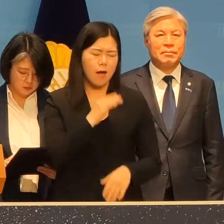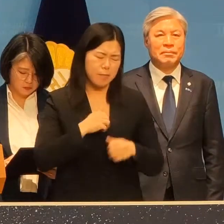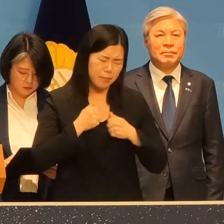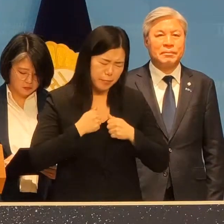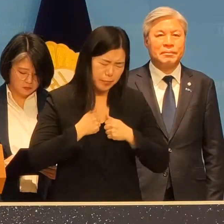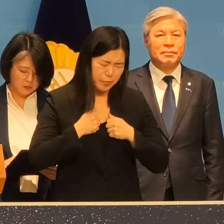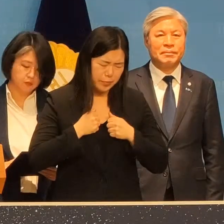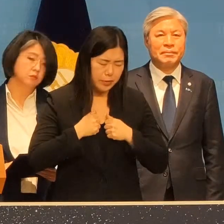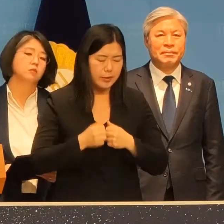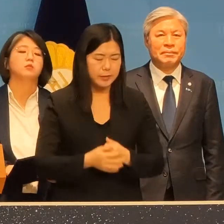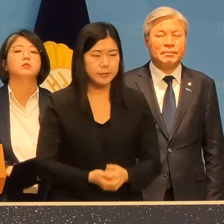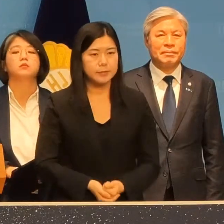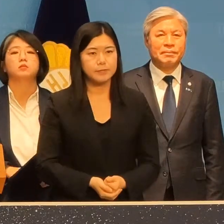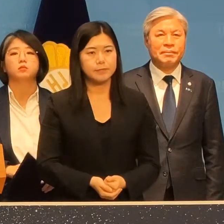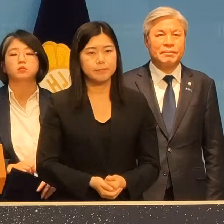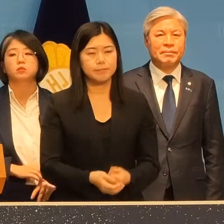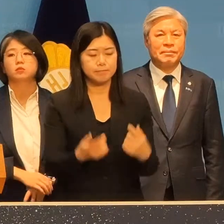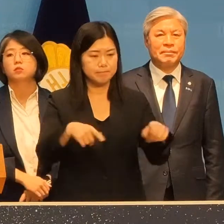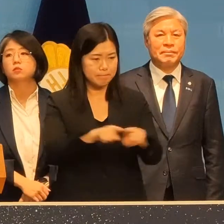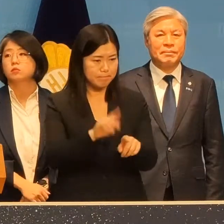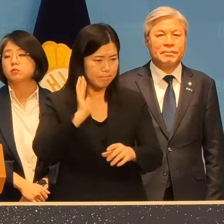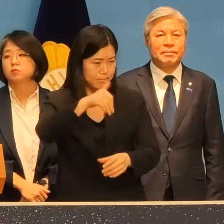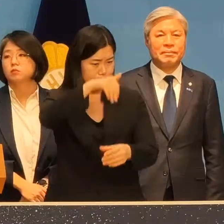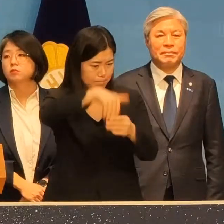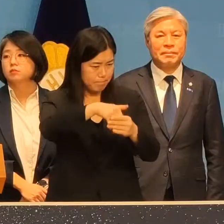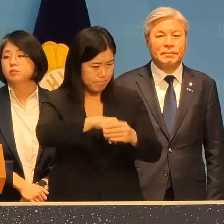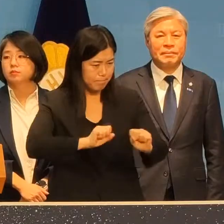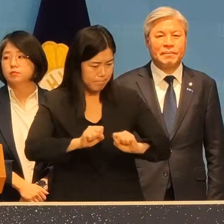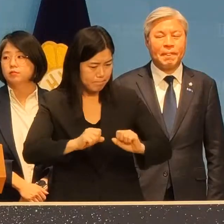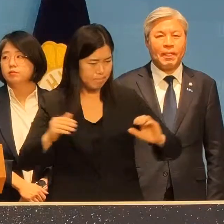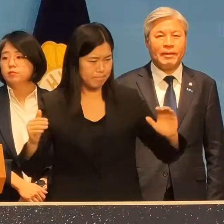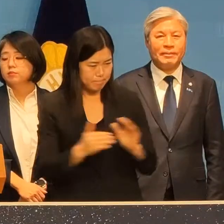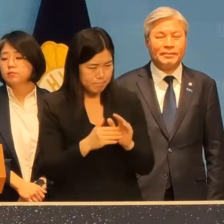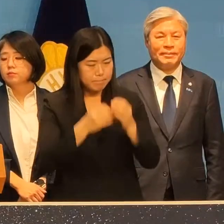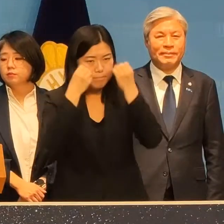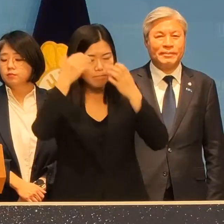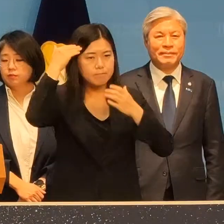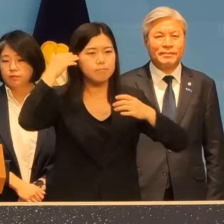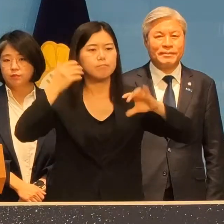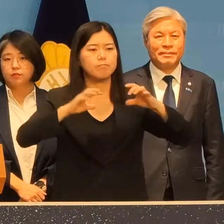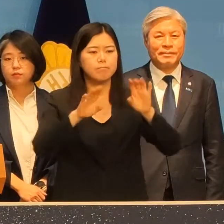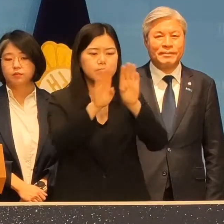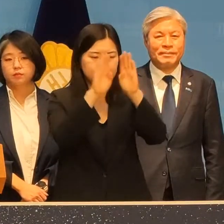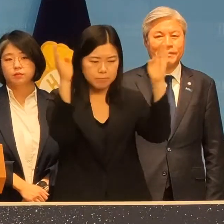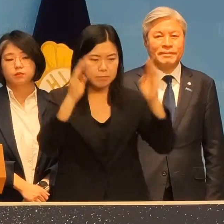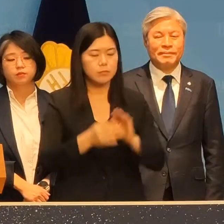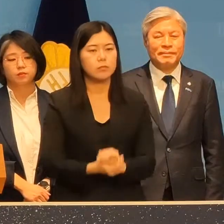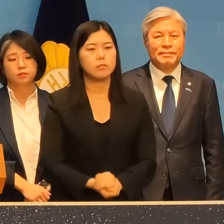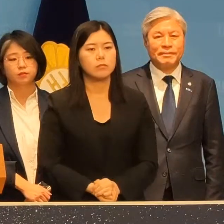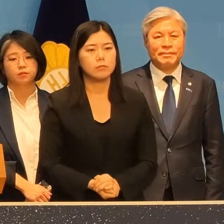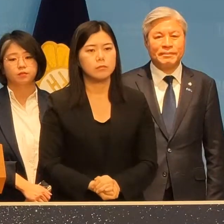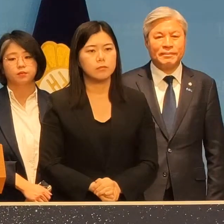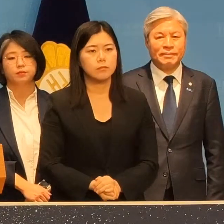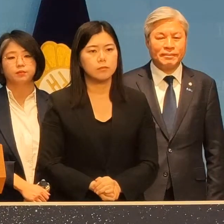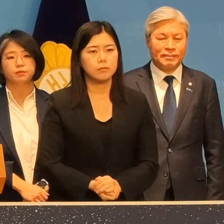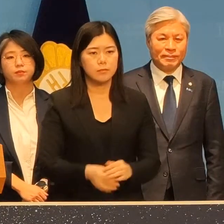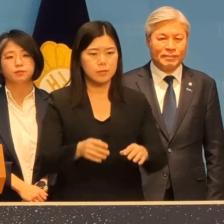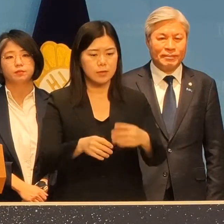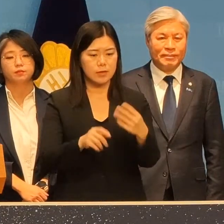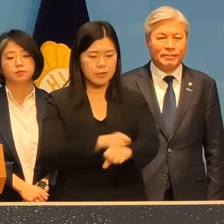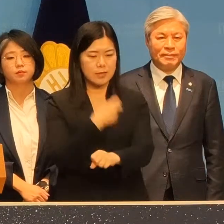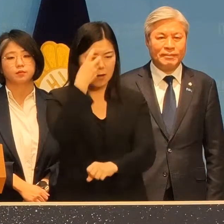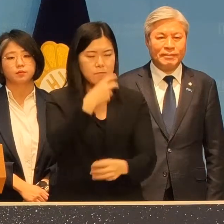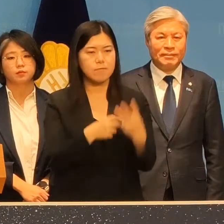달려왔습니다. 함께 대선을 치르고 새로운 대한민국을 시작했습니다. 세 개의 특검을